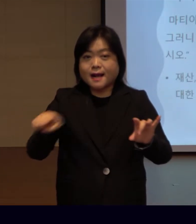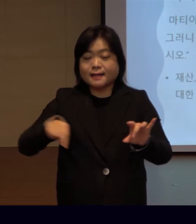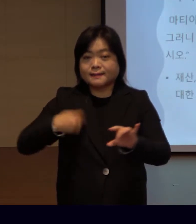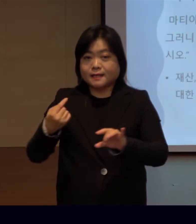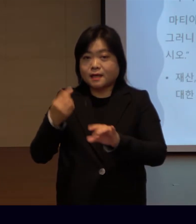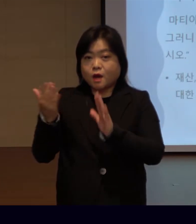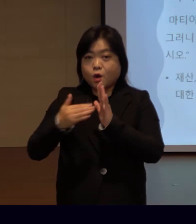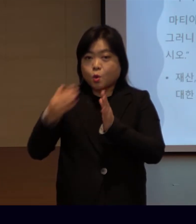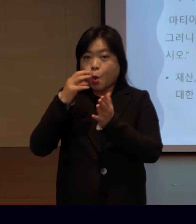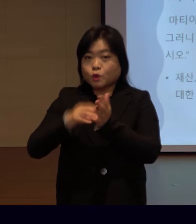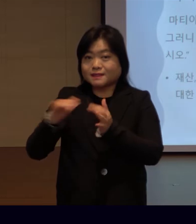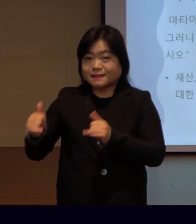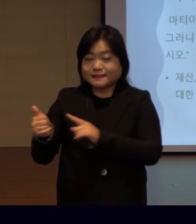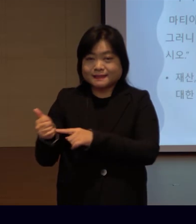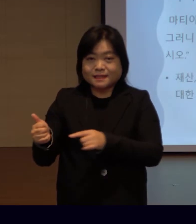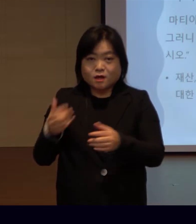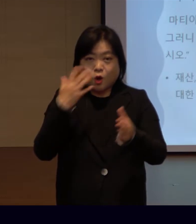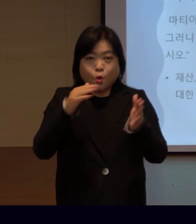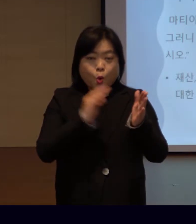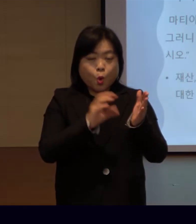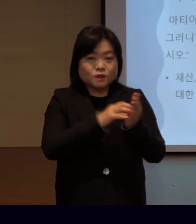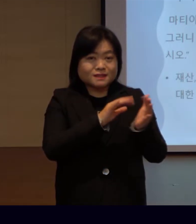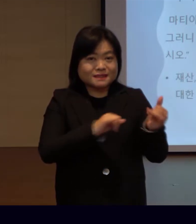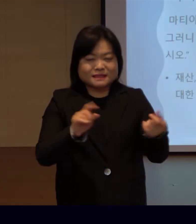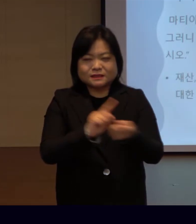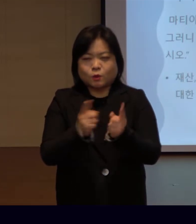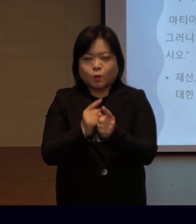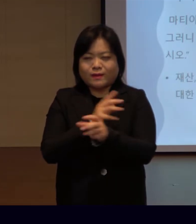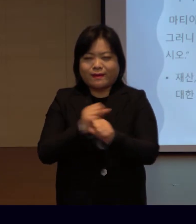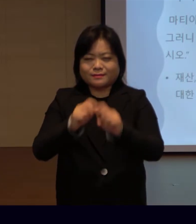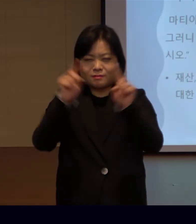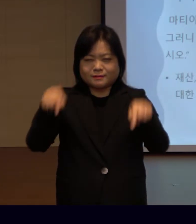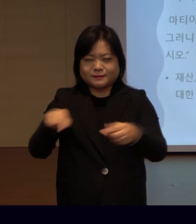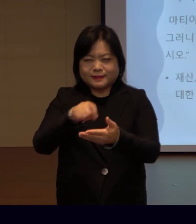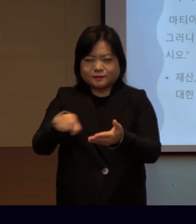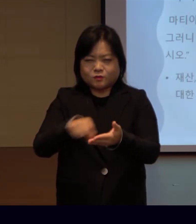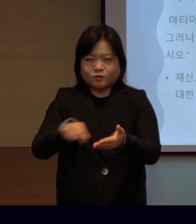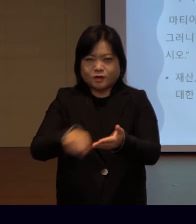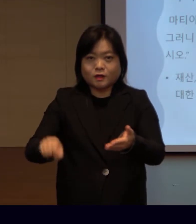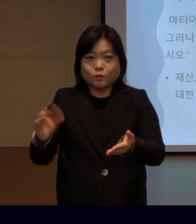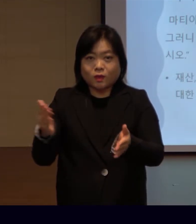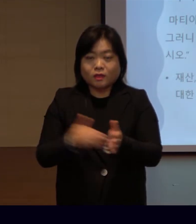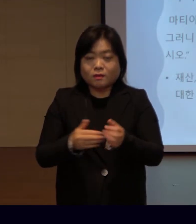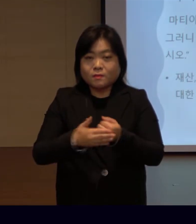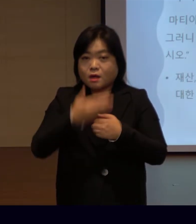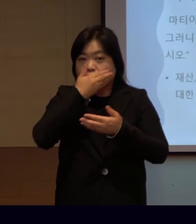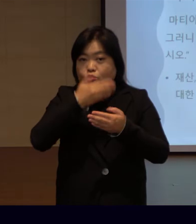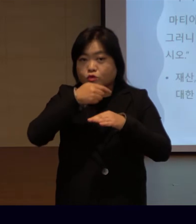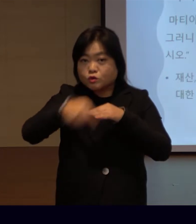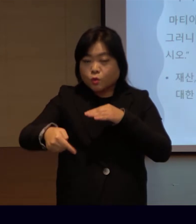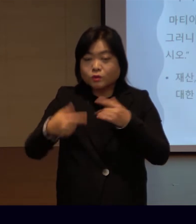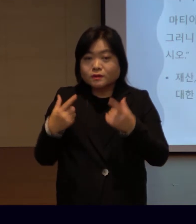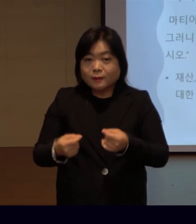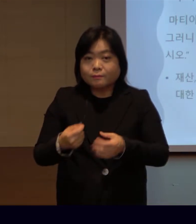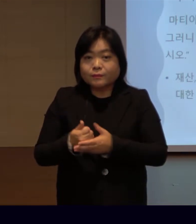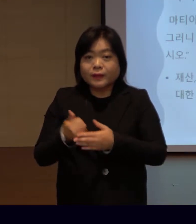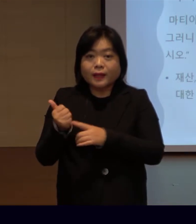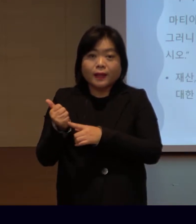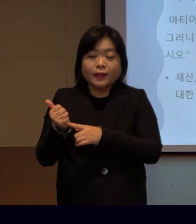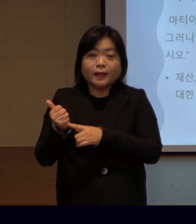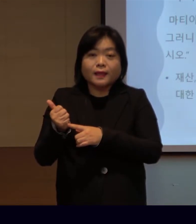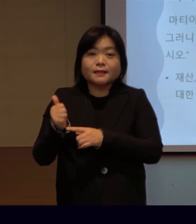자기의 공증인을 내세워서 공증인들끼리 계약서를 작성하는 거예요. 귀족답게 볼드